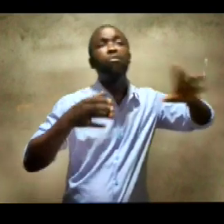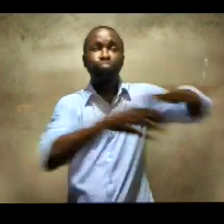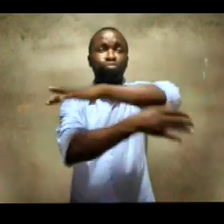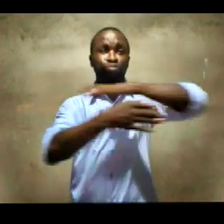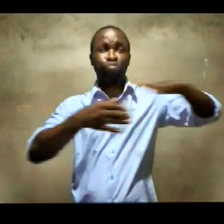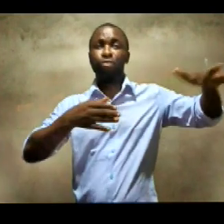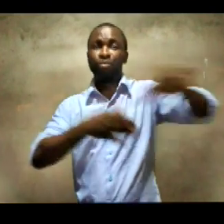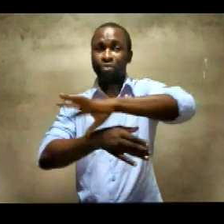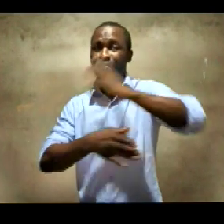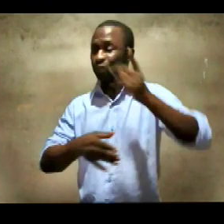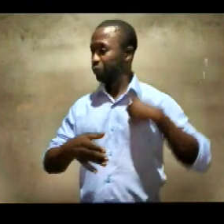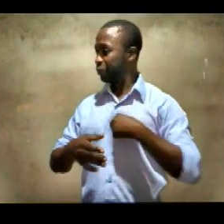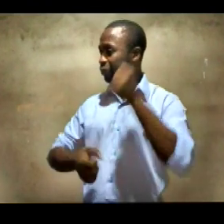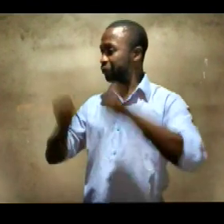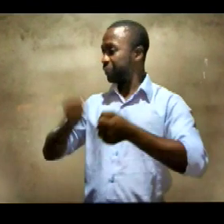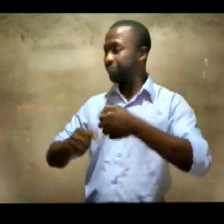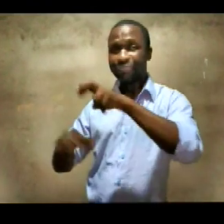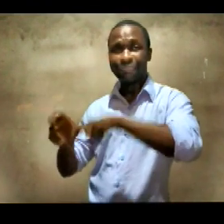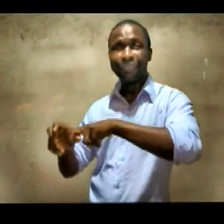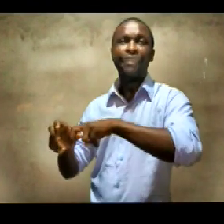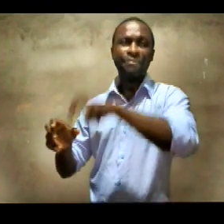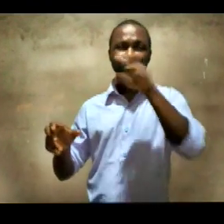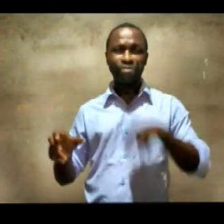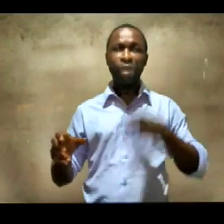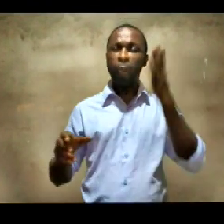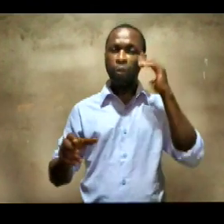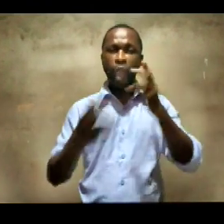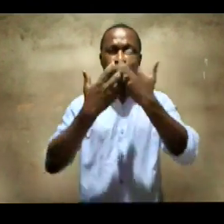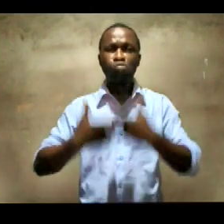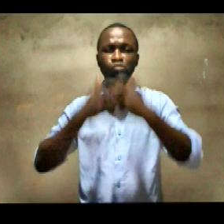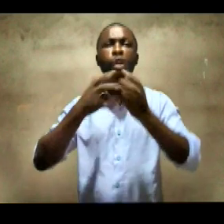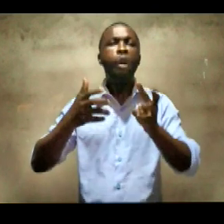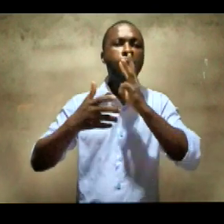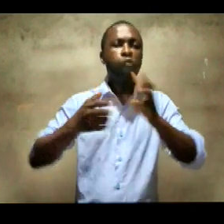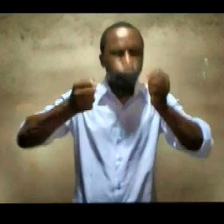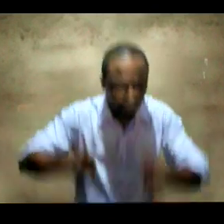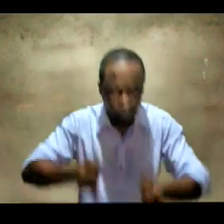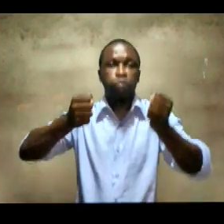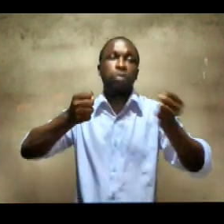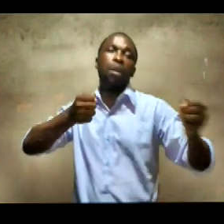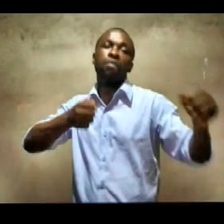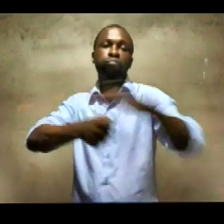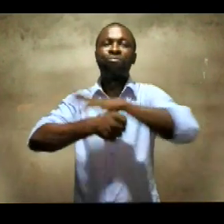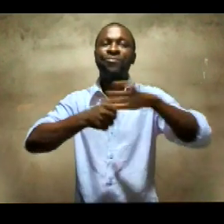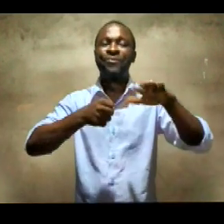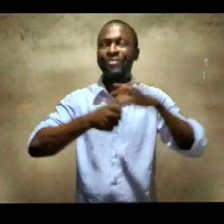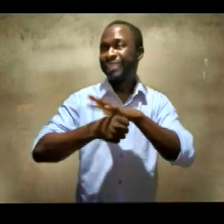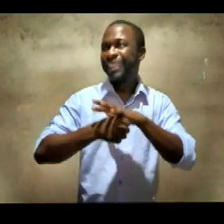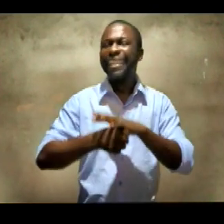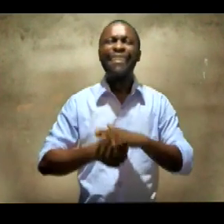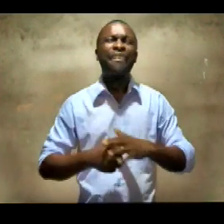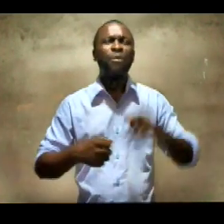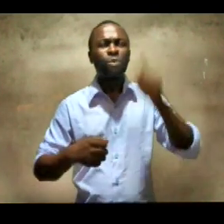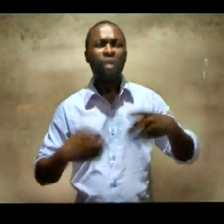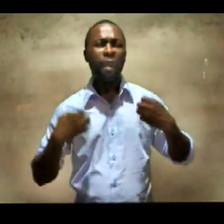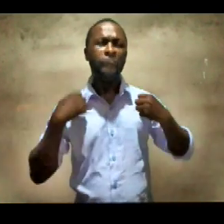sont tombées en panne. C'est pour cela que nous sommes là. Entre Comme-de et Kribi, voyager semble encore plus pénible et périlleux. Il